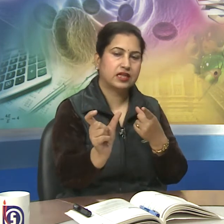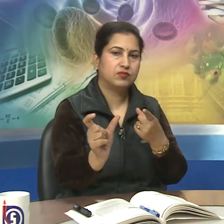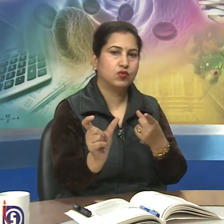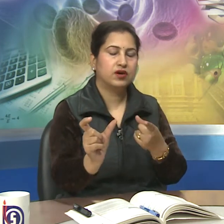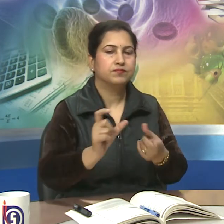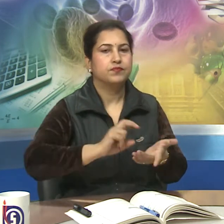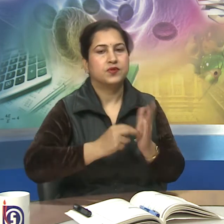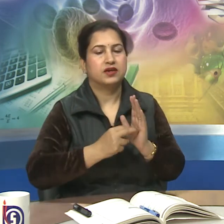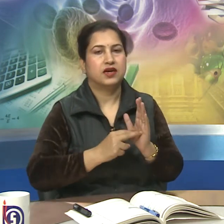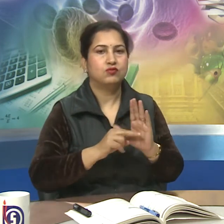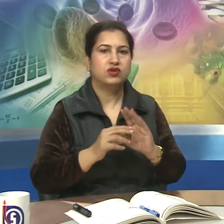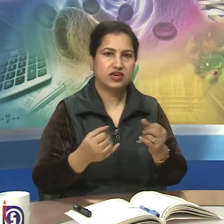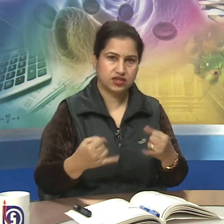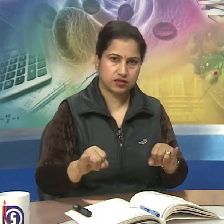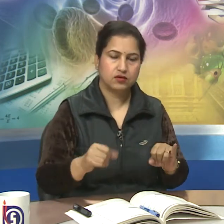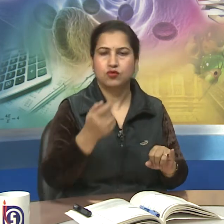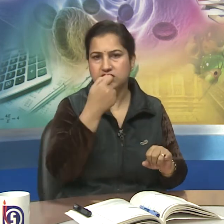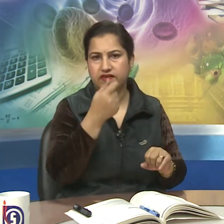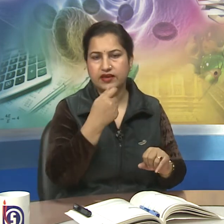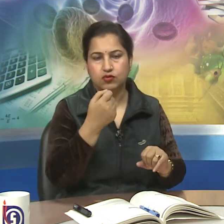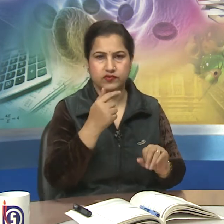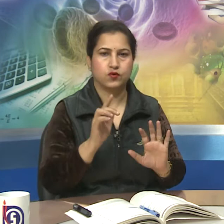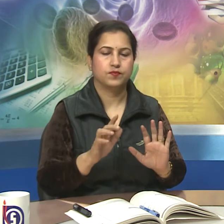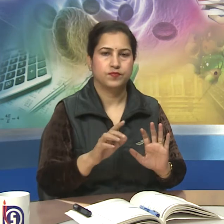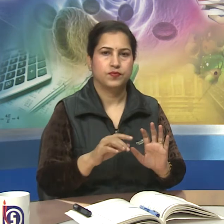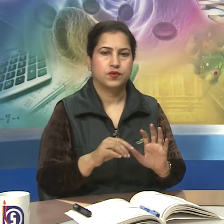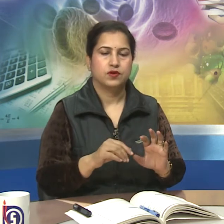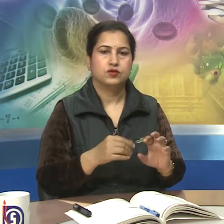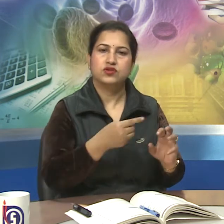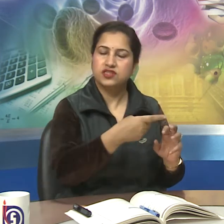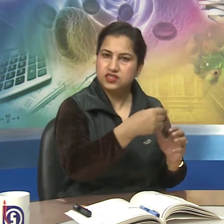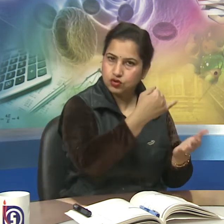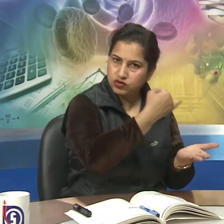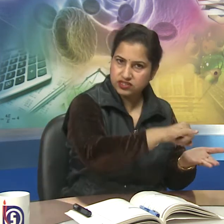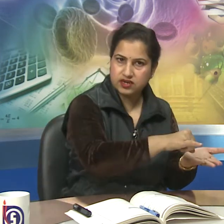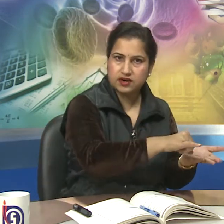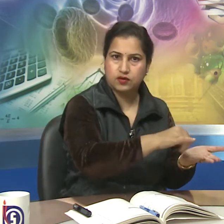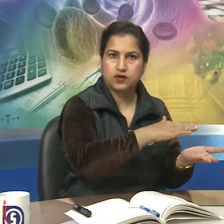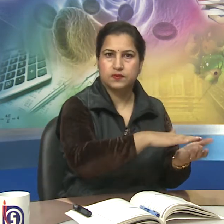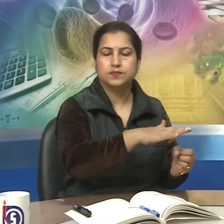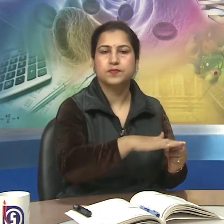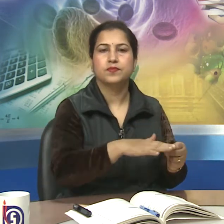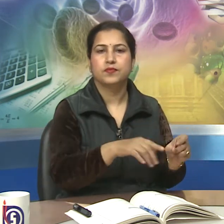साथ में लोकायुक्त नाशक दवाई होगी वह किसी चीज को नष्ट कर रही होगी